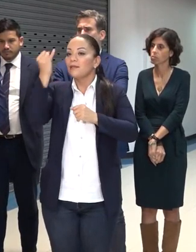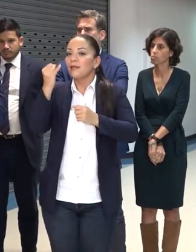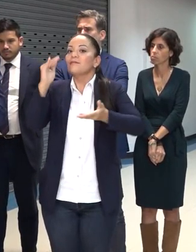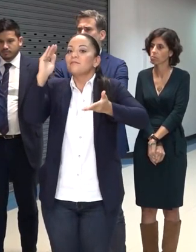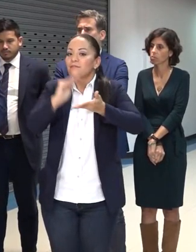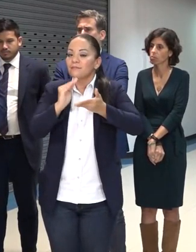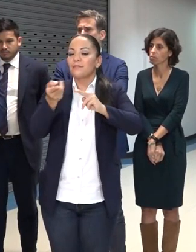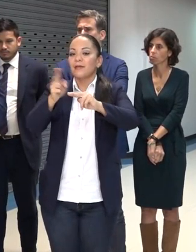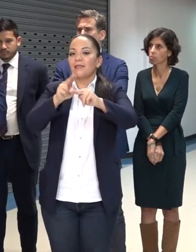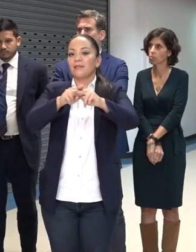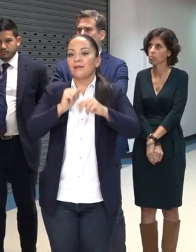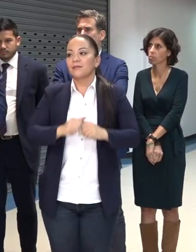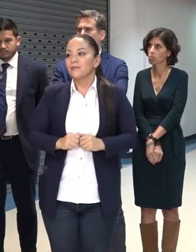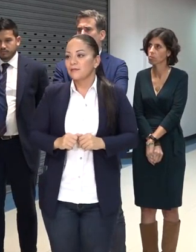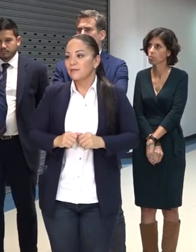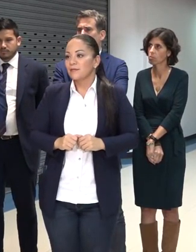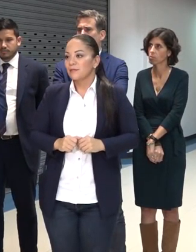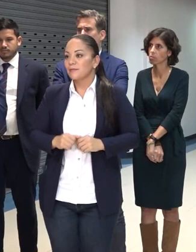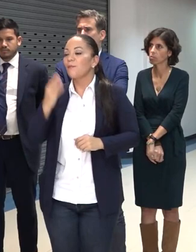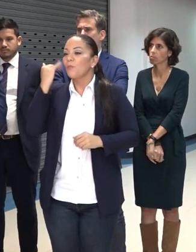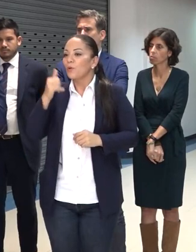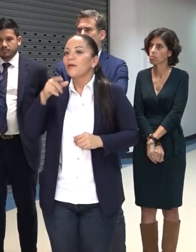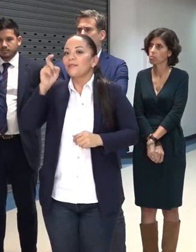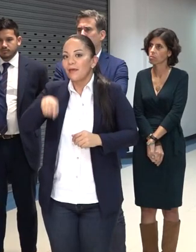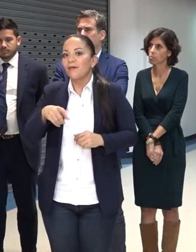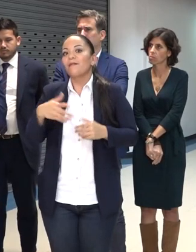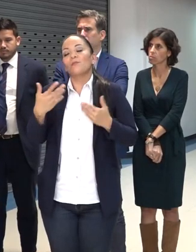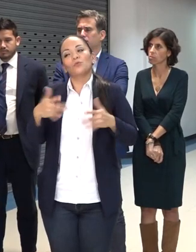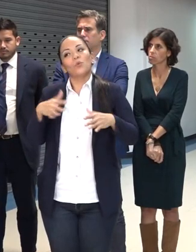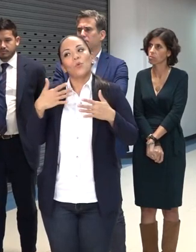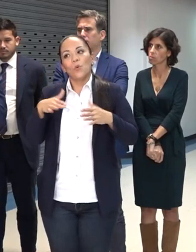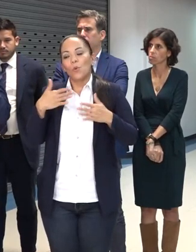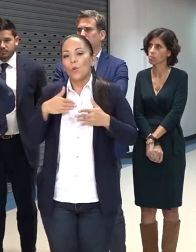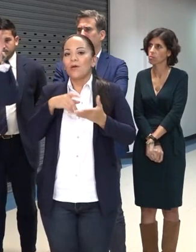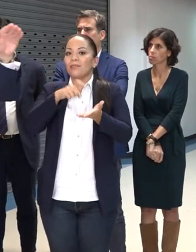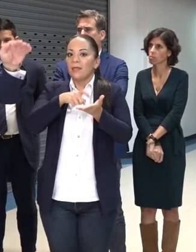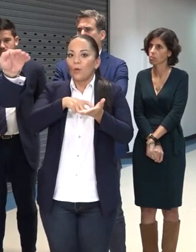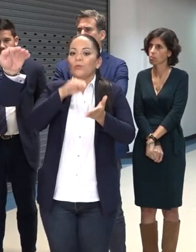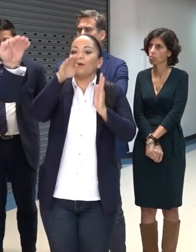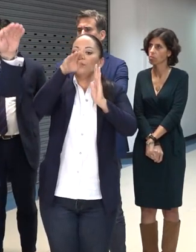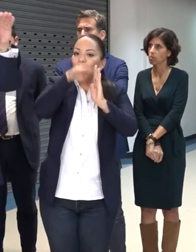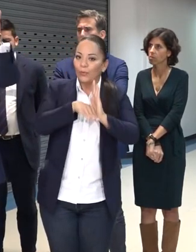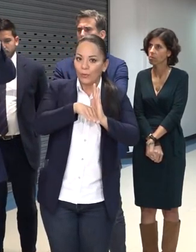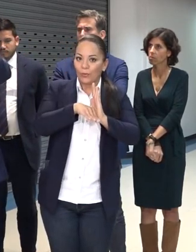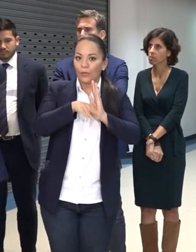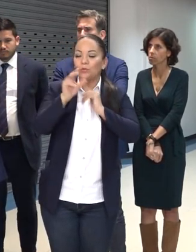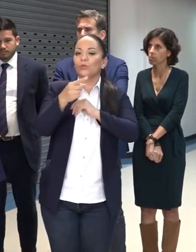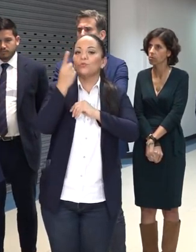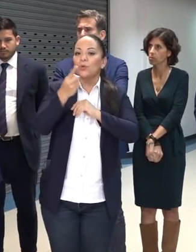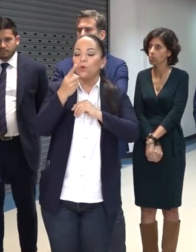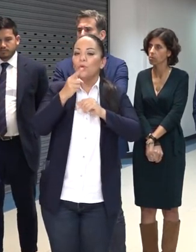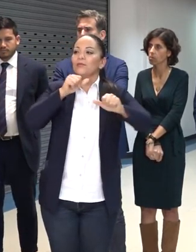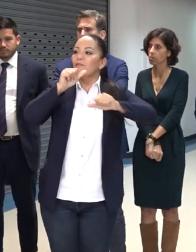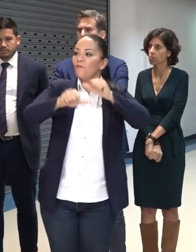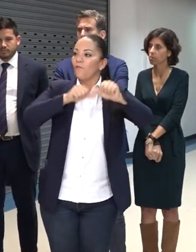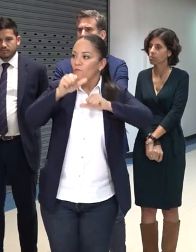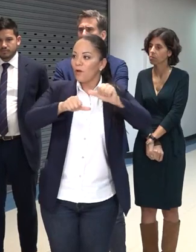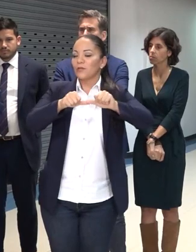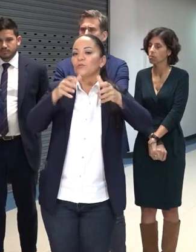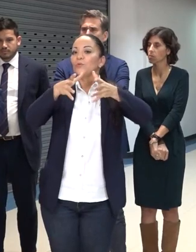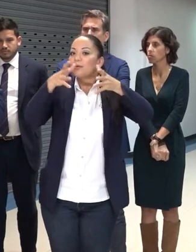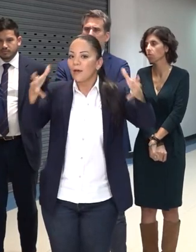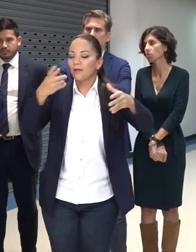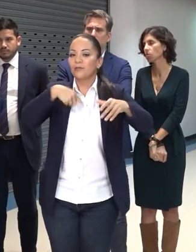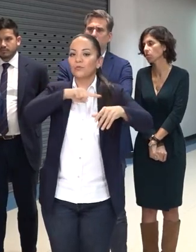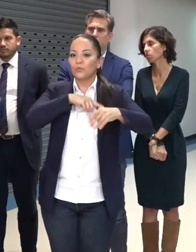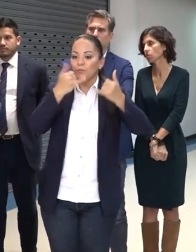esos intereses. Porque hay que meterle un golpe a la deuda, no solo con el esfuerzo heroico que estamos haciendo